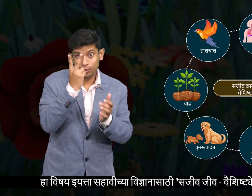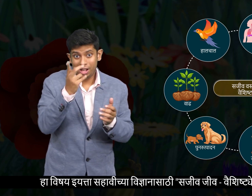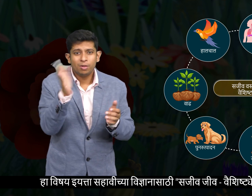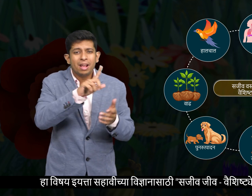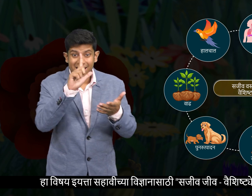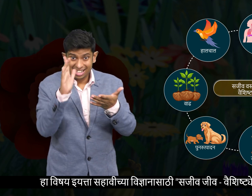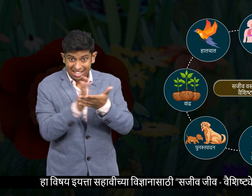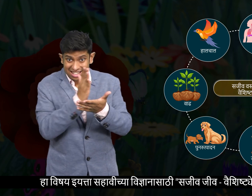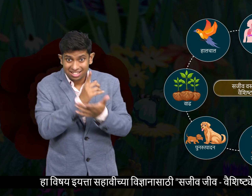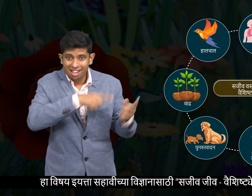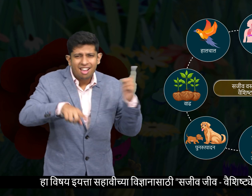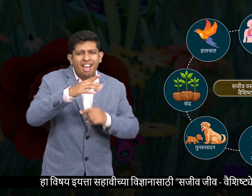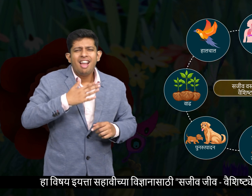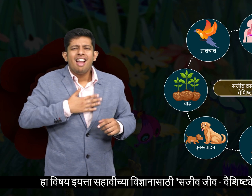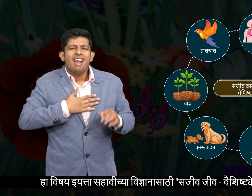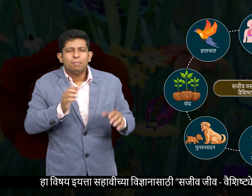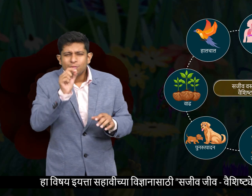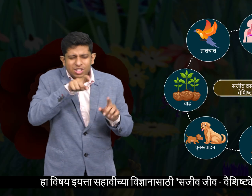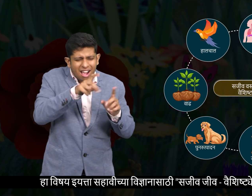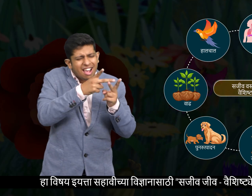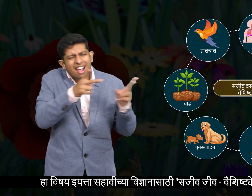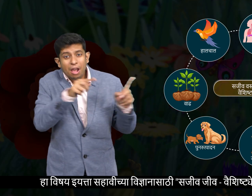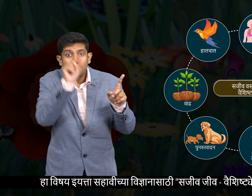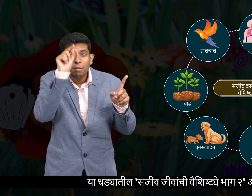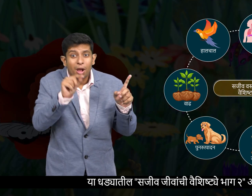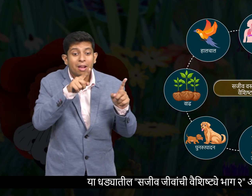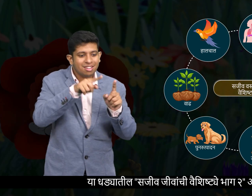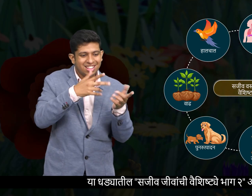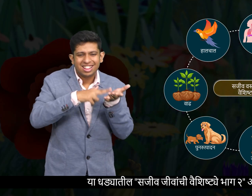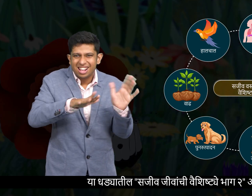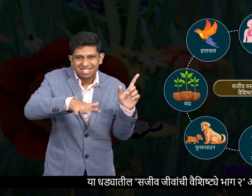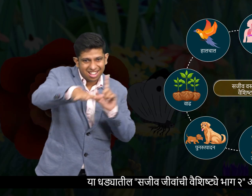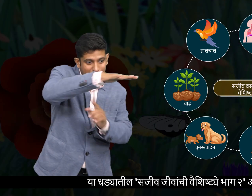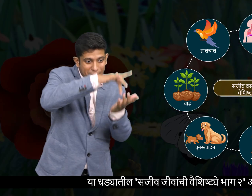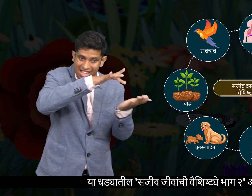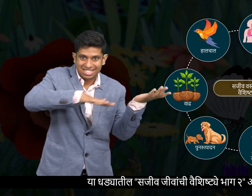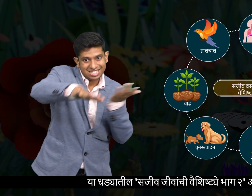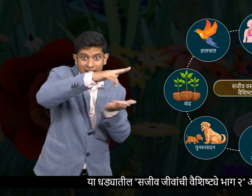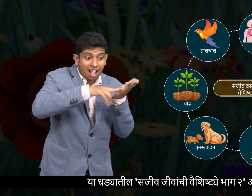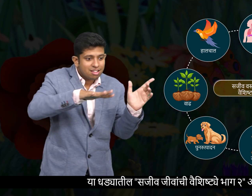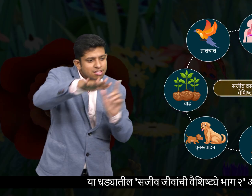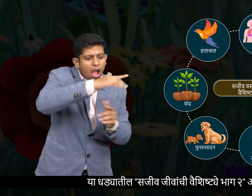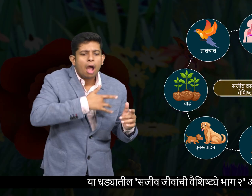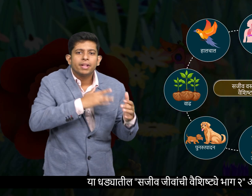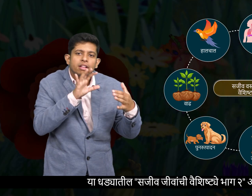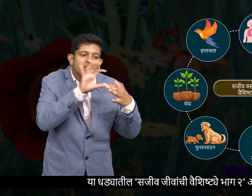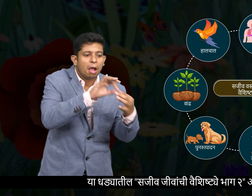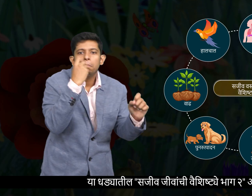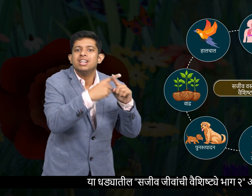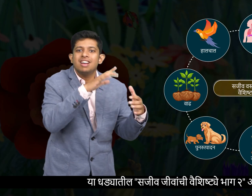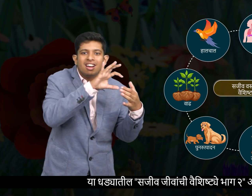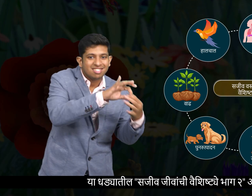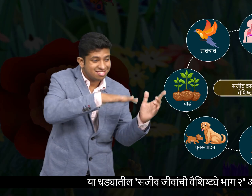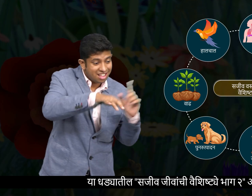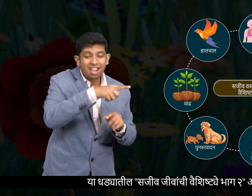जीव, वैशिष्ट्ये आणि अधिवास या धड्यातील सजीव जीवांची